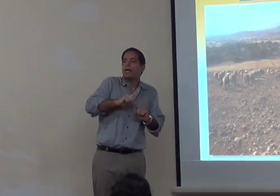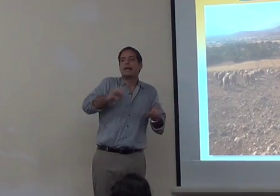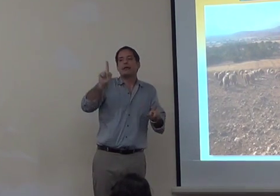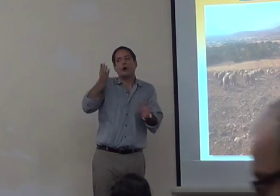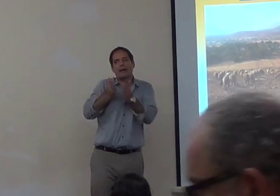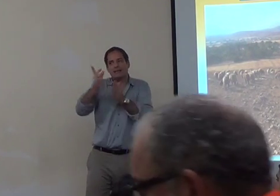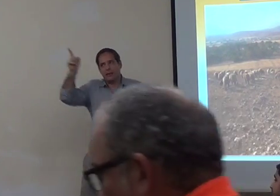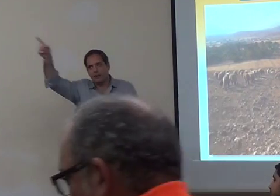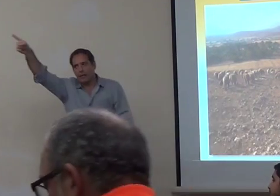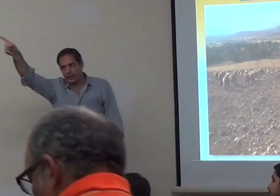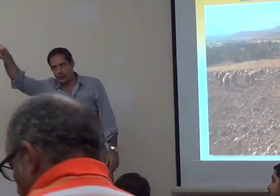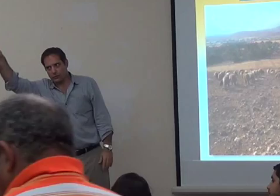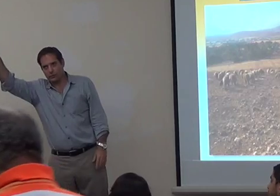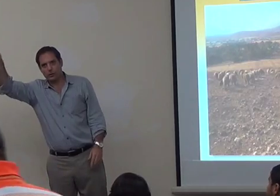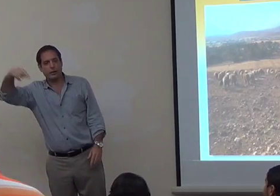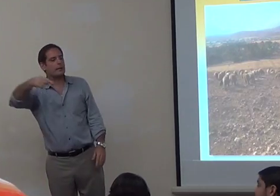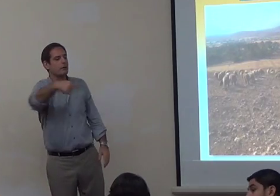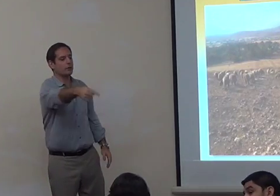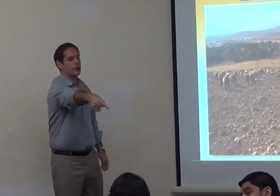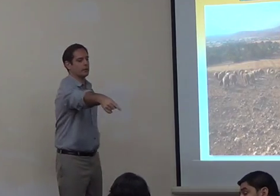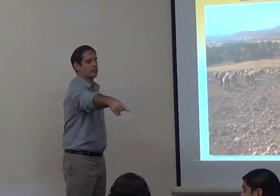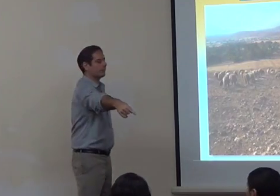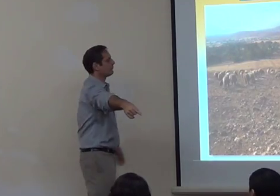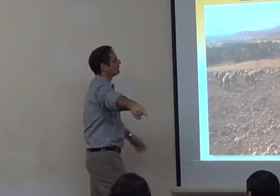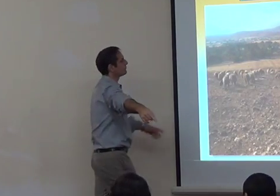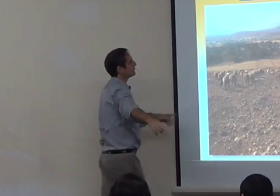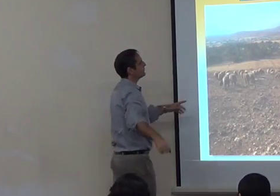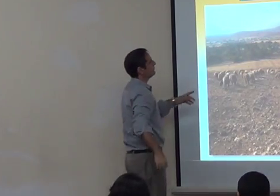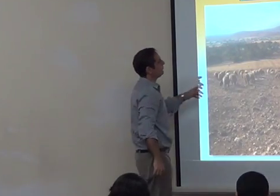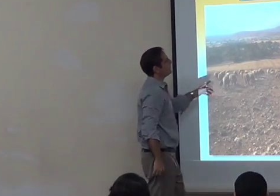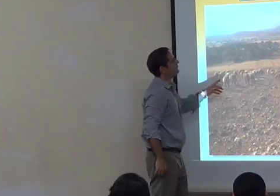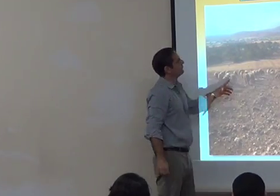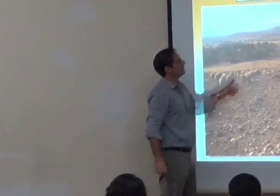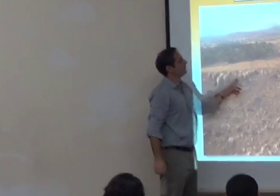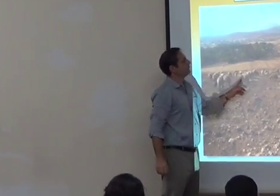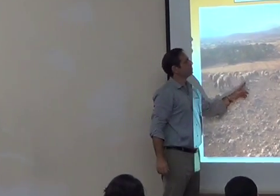¿ok? No para servirle a Dios, ¿ok? Dale un clic.